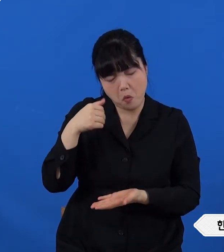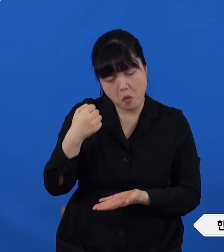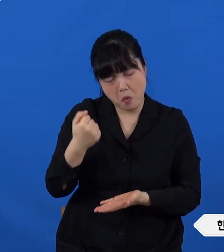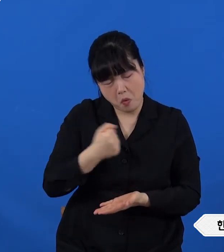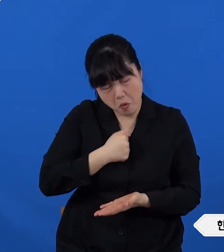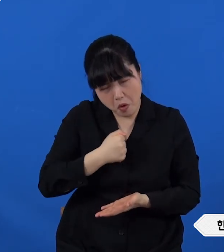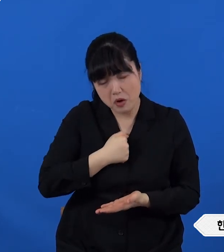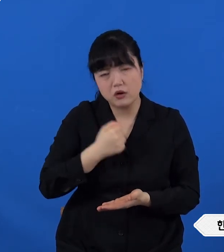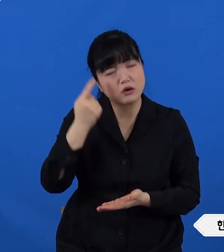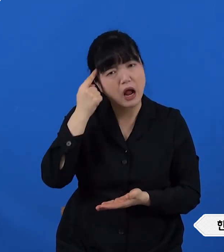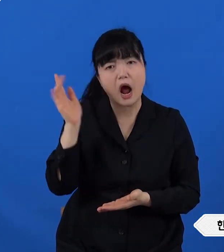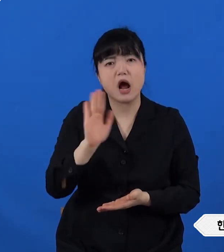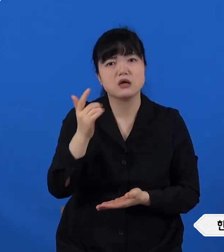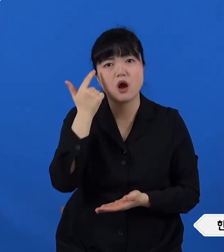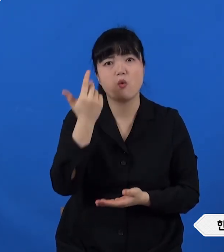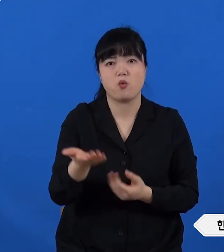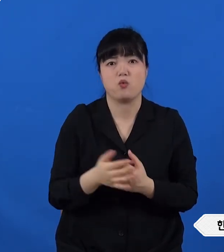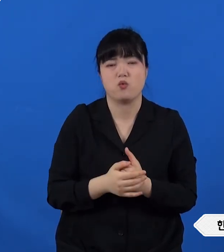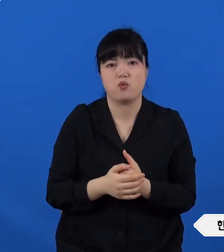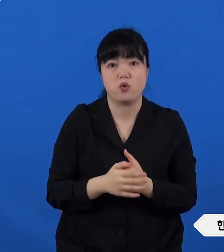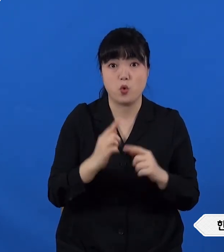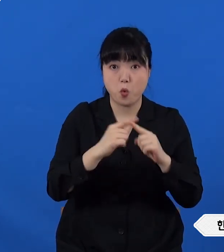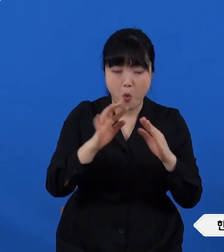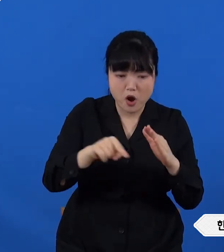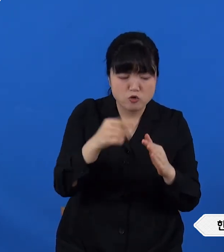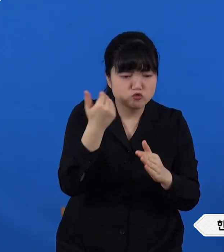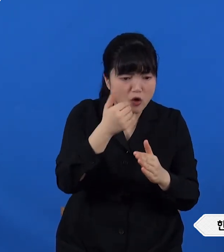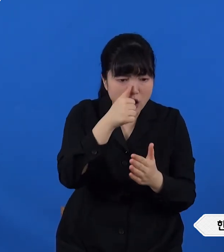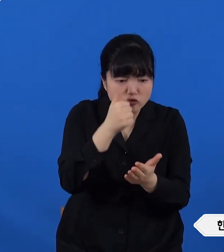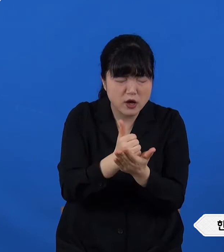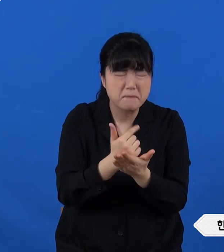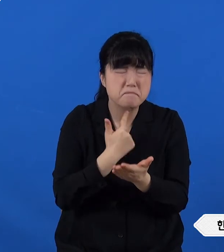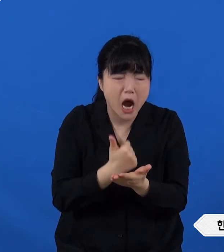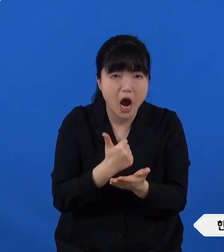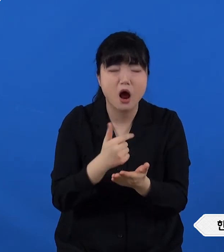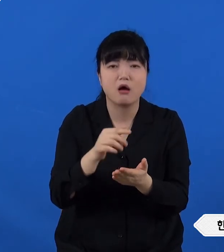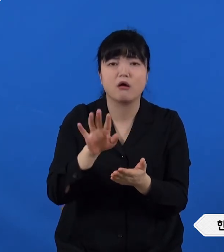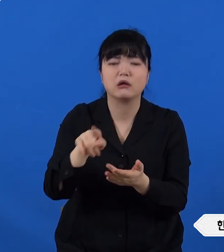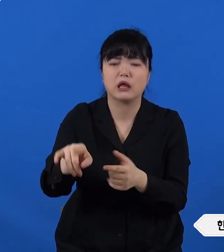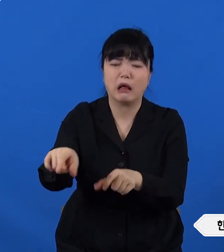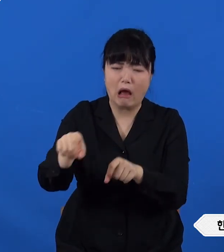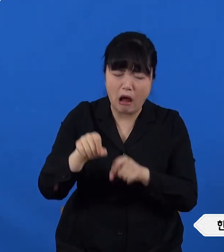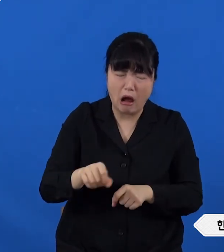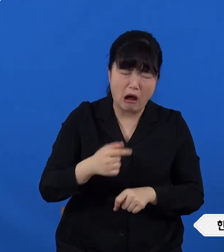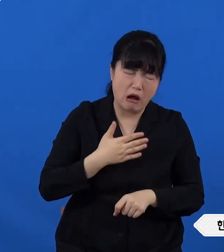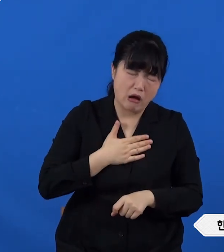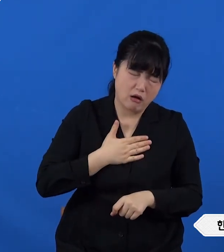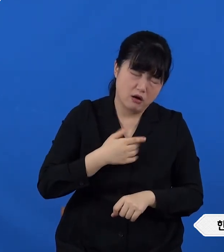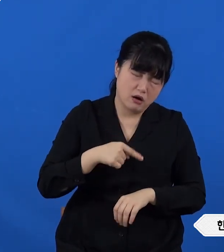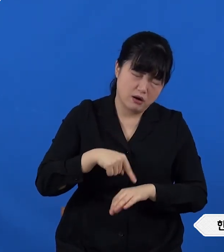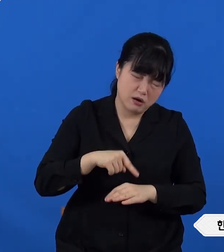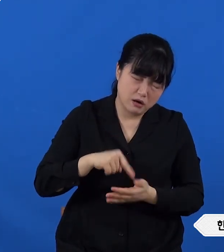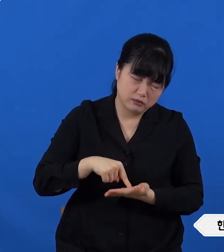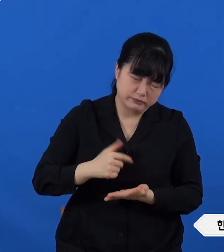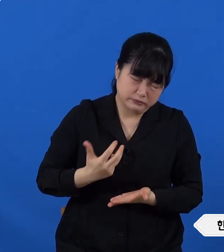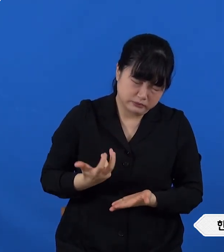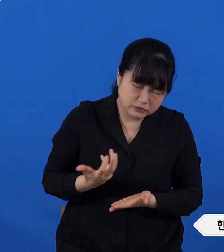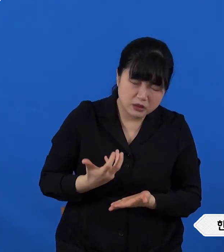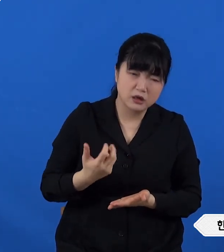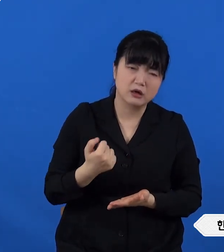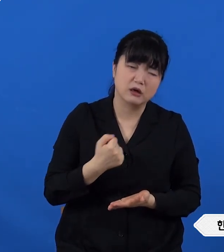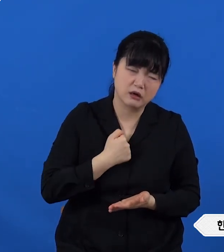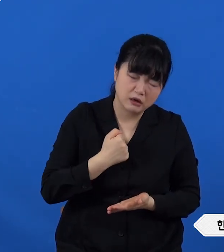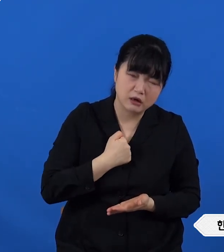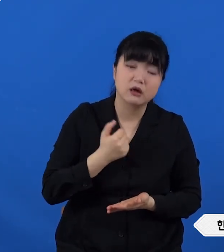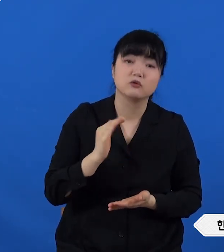아니하고. 교회 안에서 누가 죄를 지으면 통한이 여겨야 된다고 말씀합니다. 통한이 여겨야